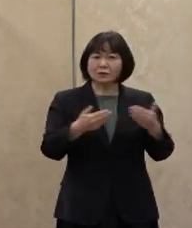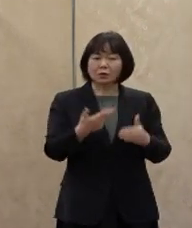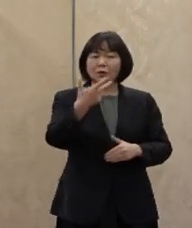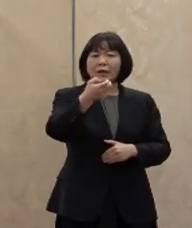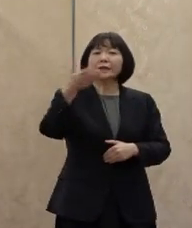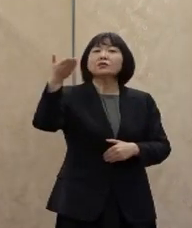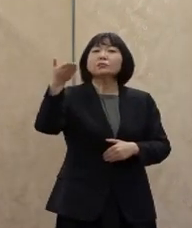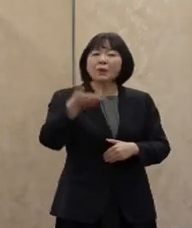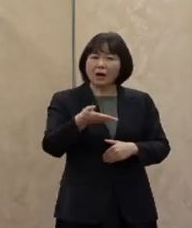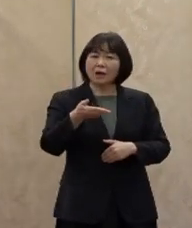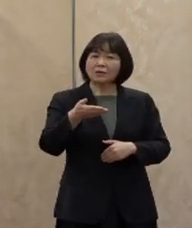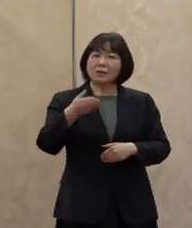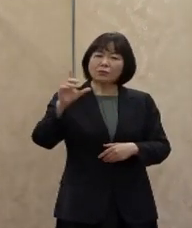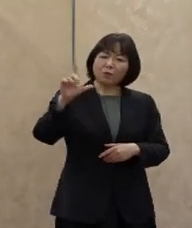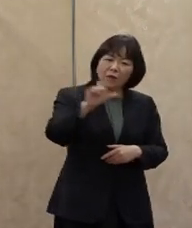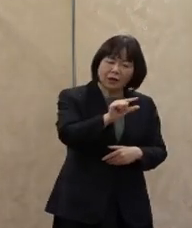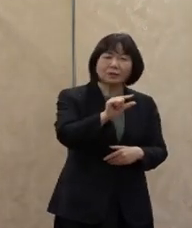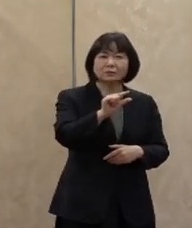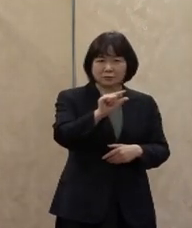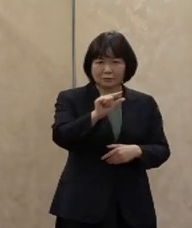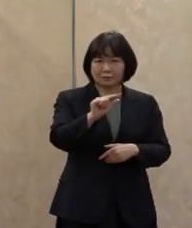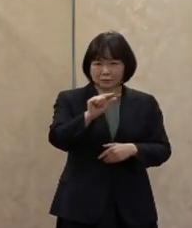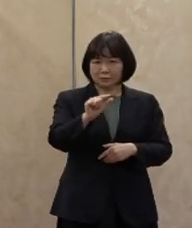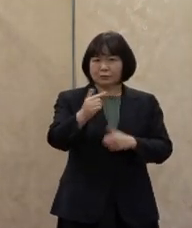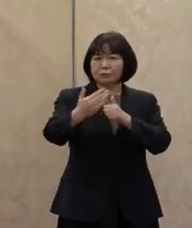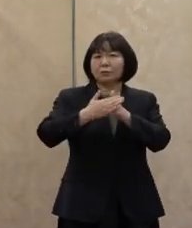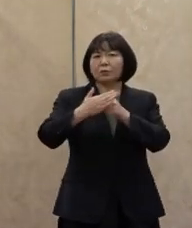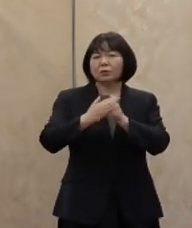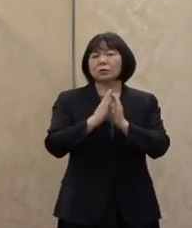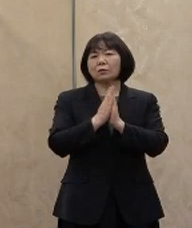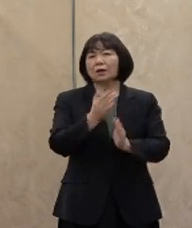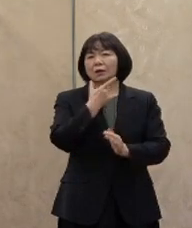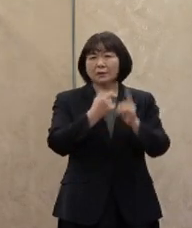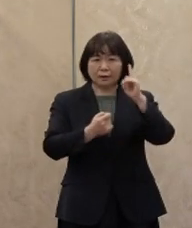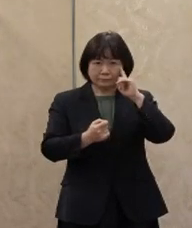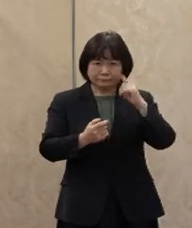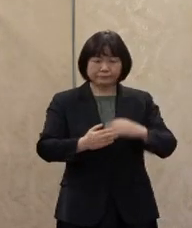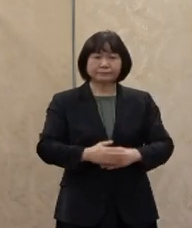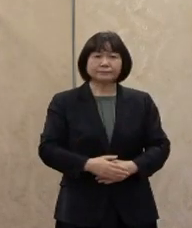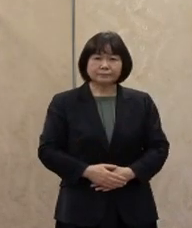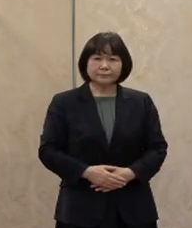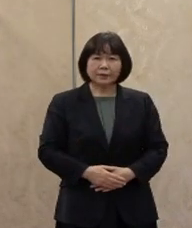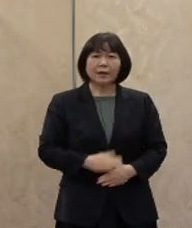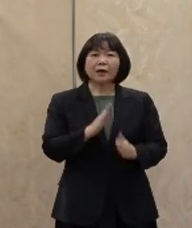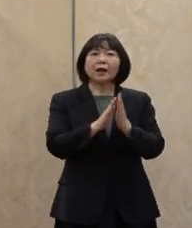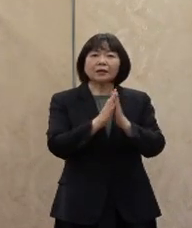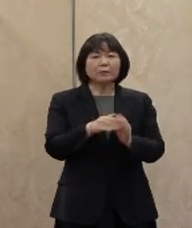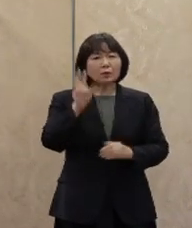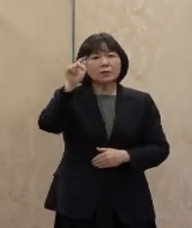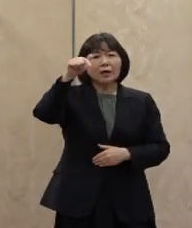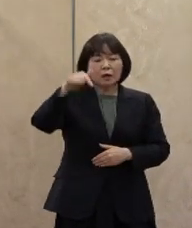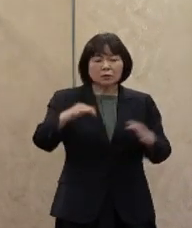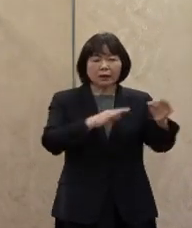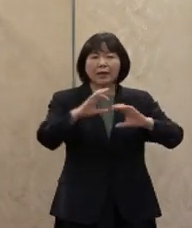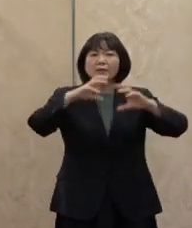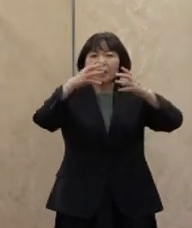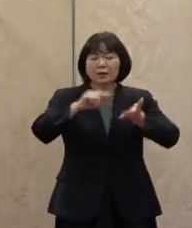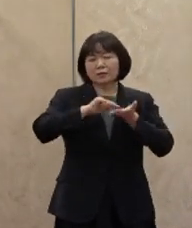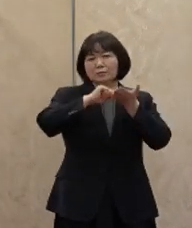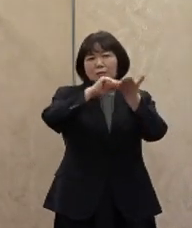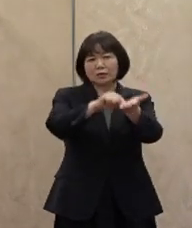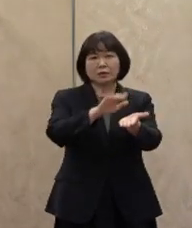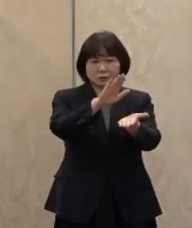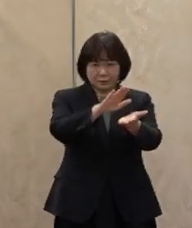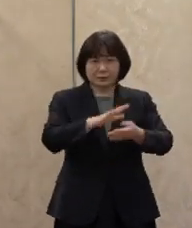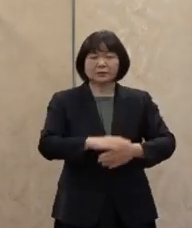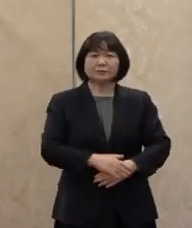勤者の7割削減を目指すということで、テレワークの推進をお願いしたいと思います。これは改めて大阪府から経済界にも申し入れをいたします。